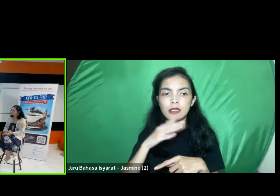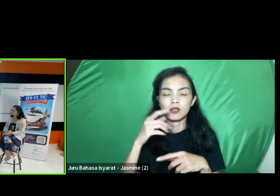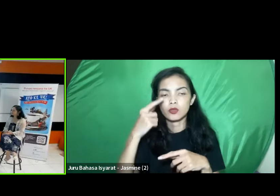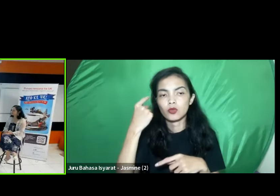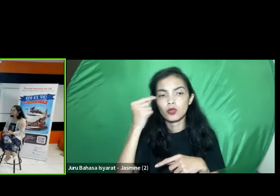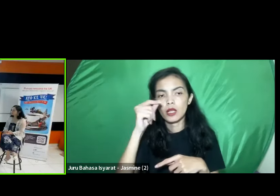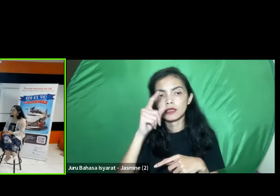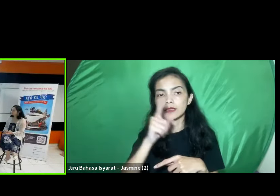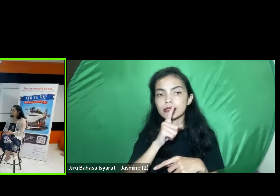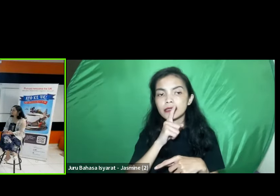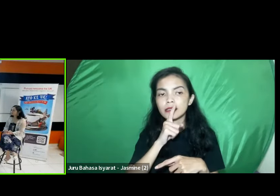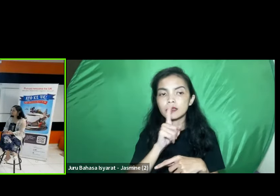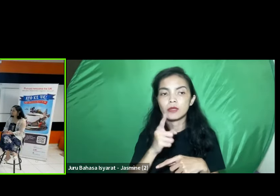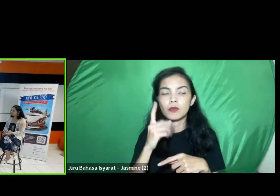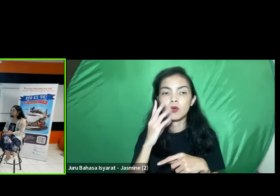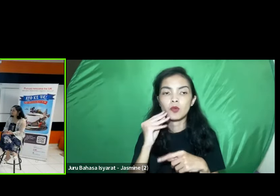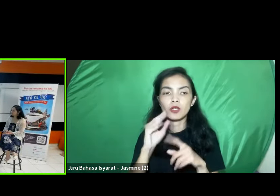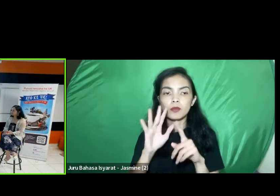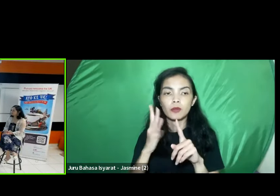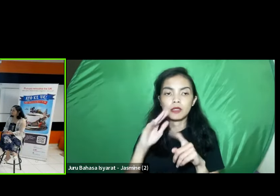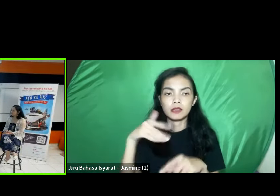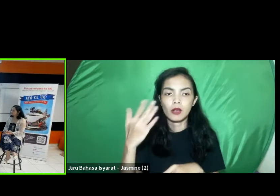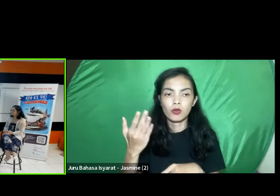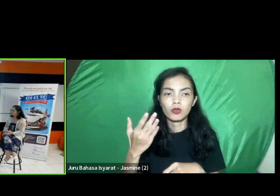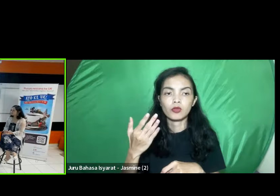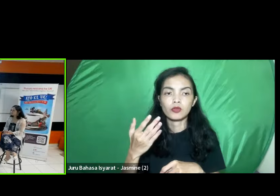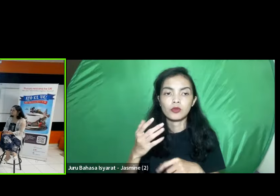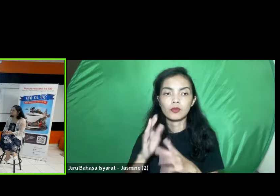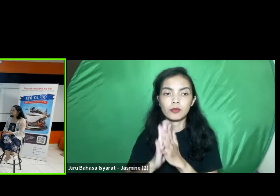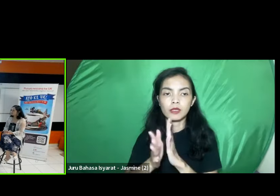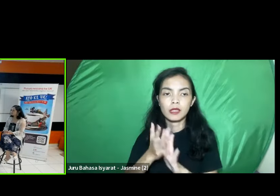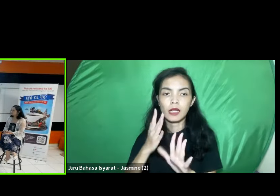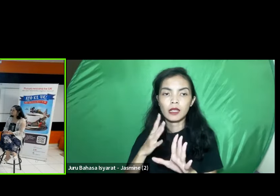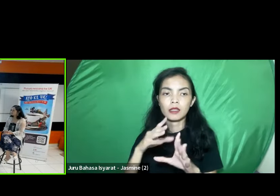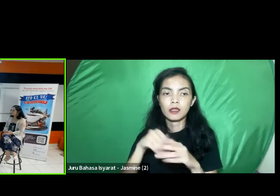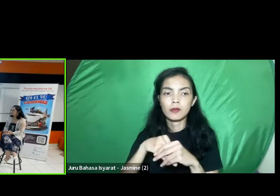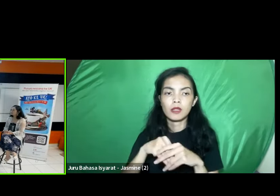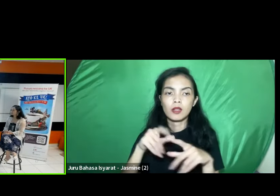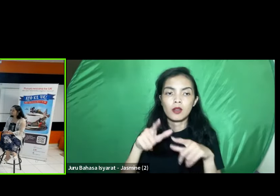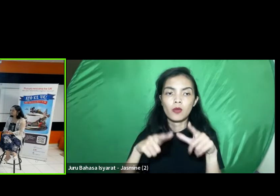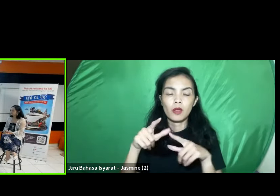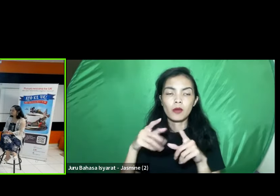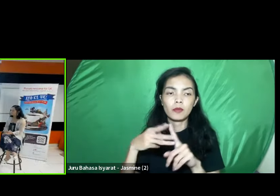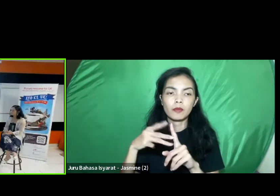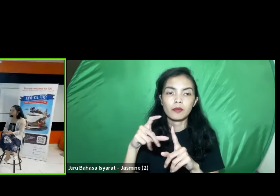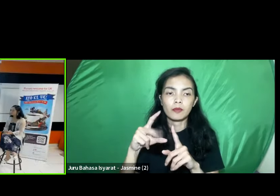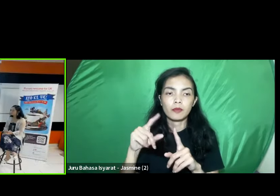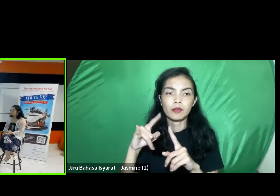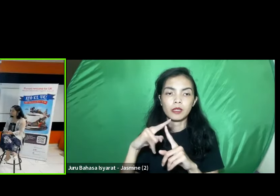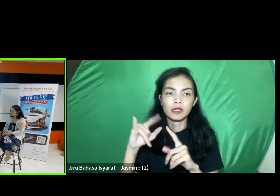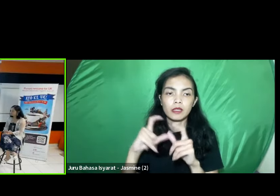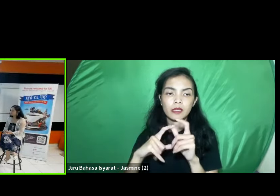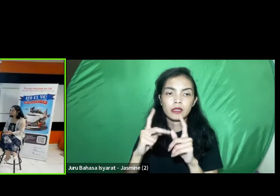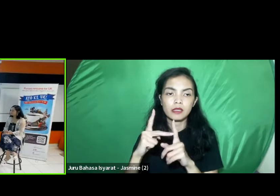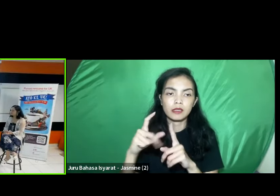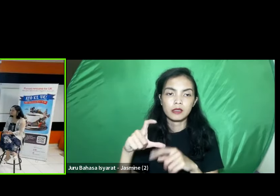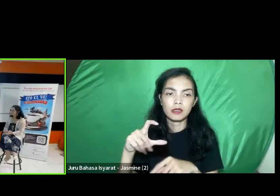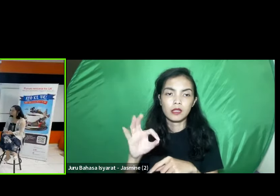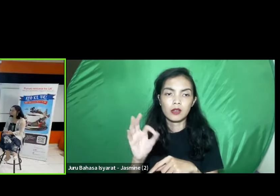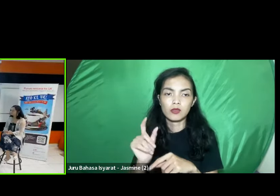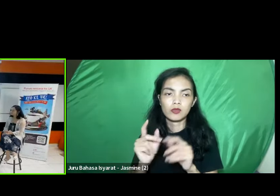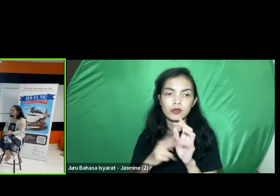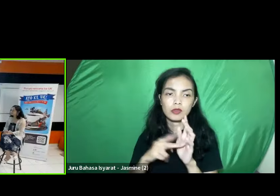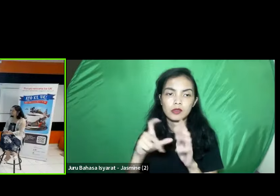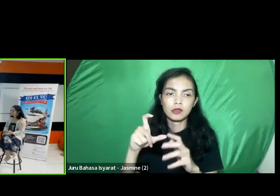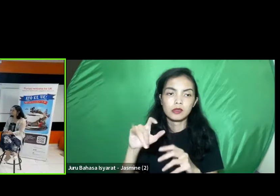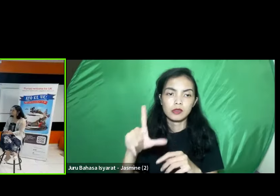bilang waktu dia umur 15 tahun itu dia pernah ikut kompetisi British Council yang kemudian dia dikirim ke UK It's not about